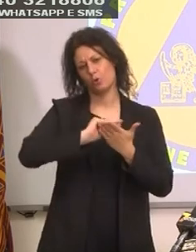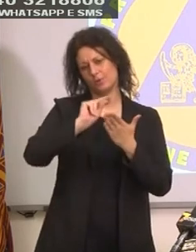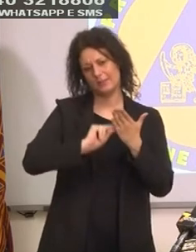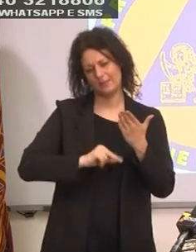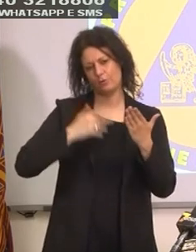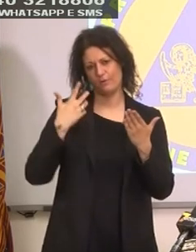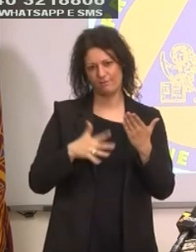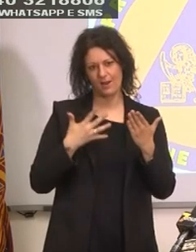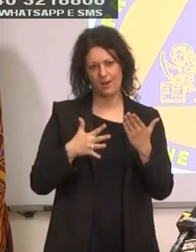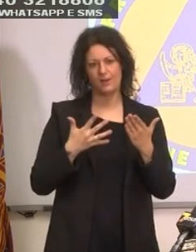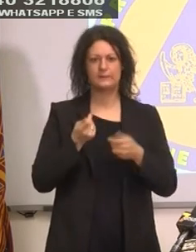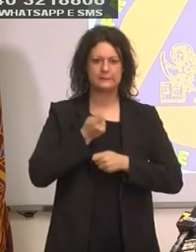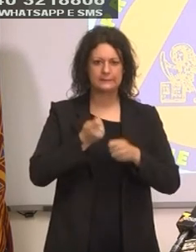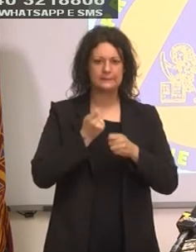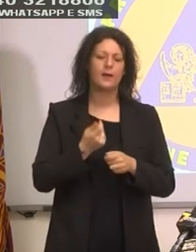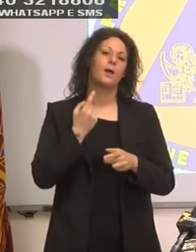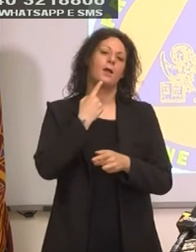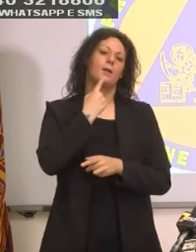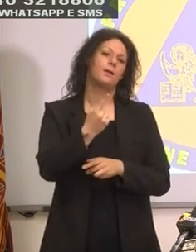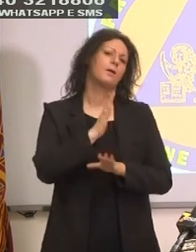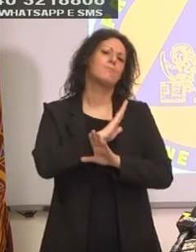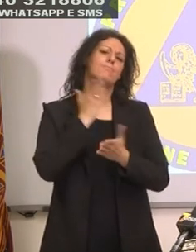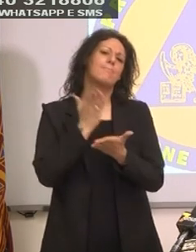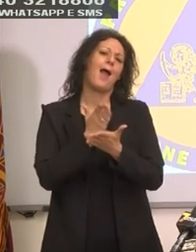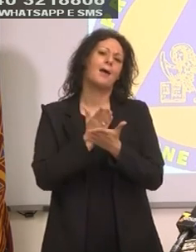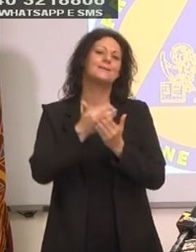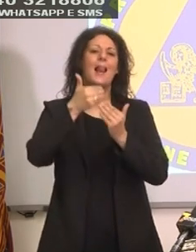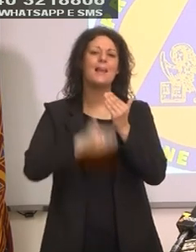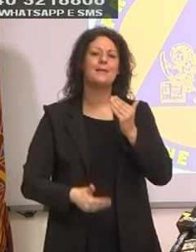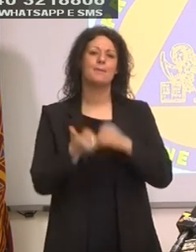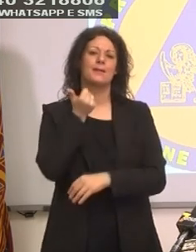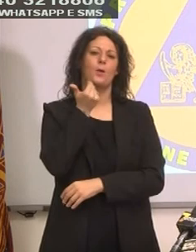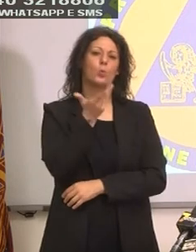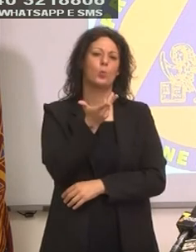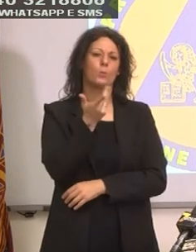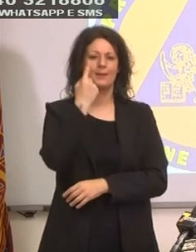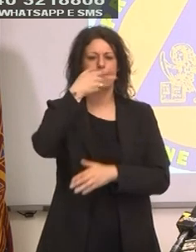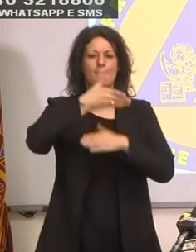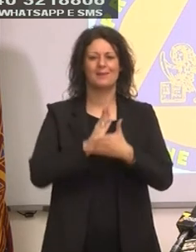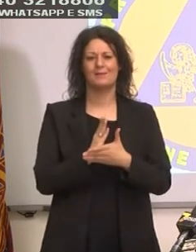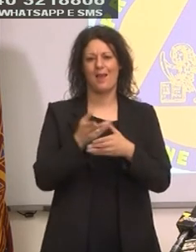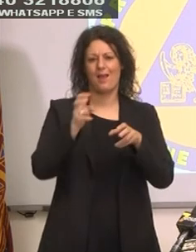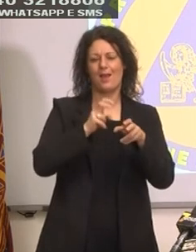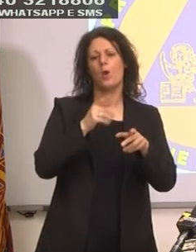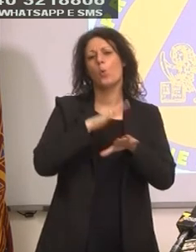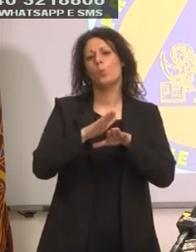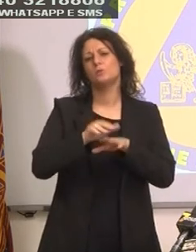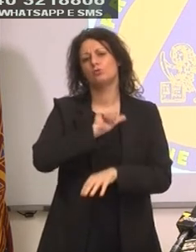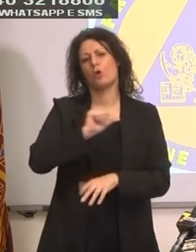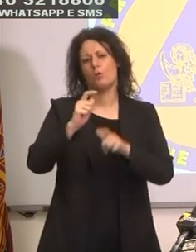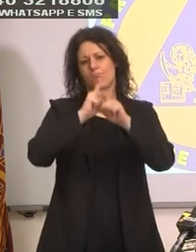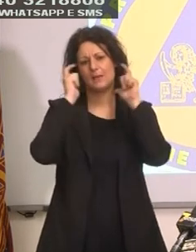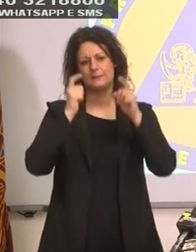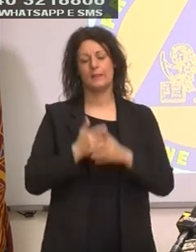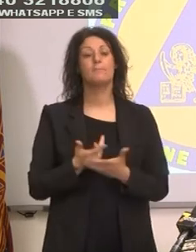iscritto, si porti la mascherina e si tolga questo vincolo del dimezzamento dei posti sul trasporto pubblico. Però è vero che alcune